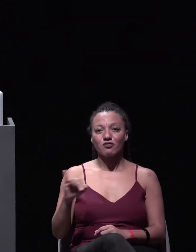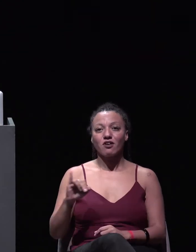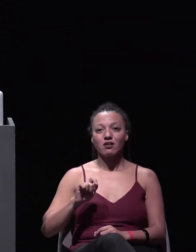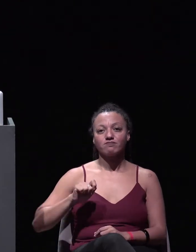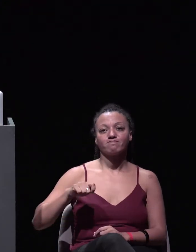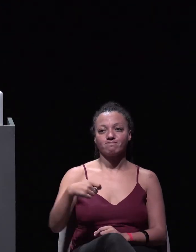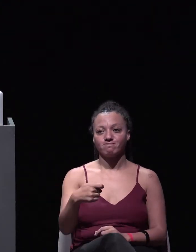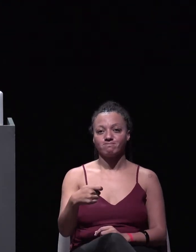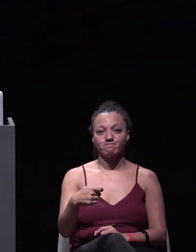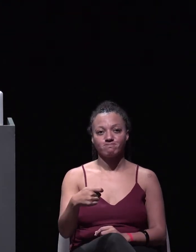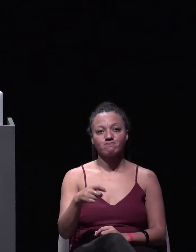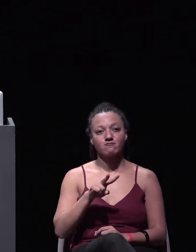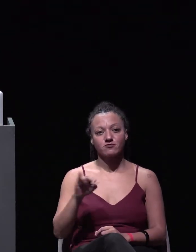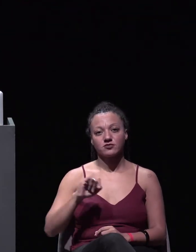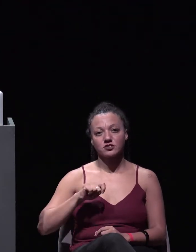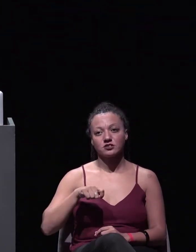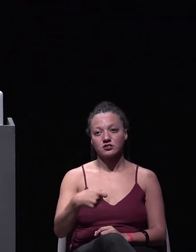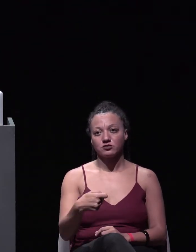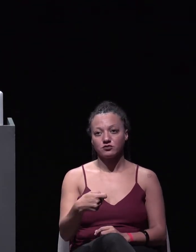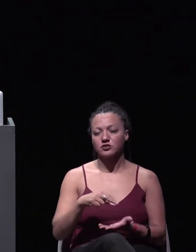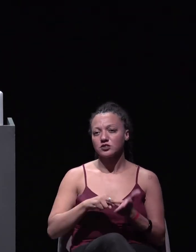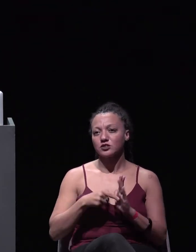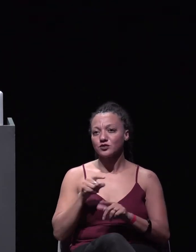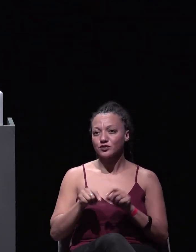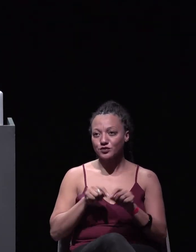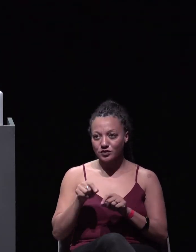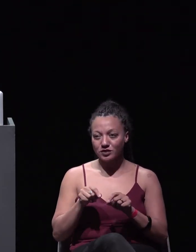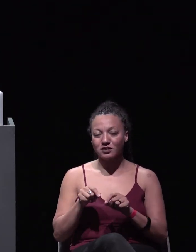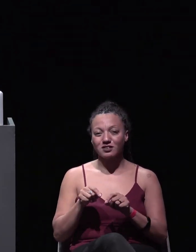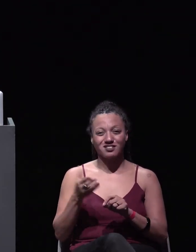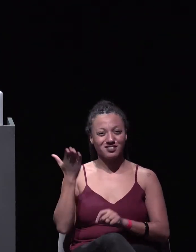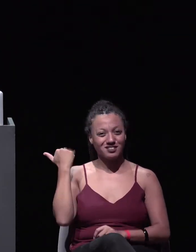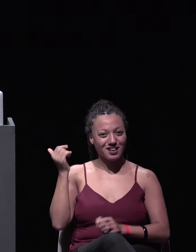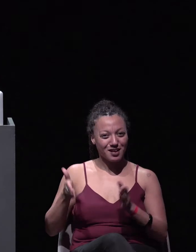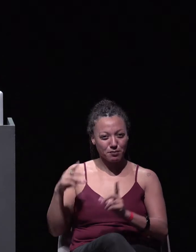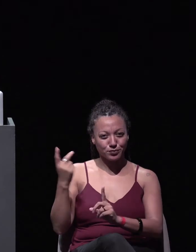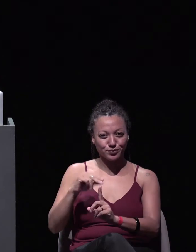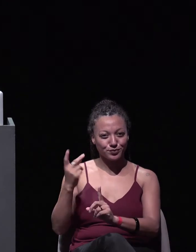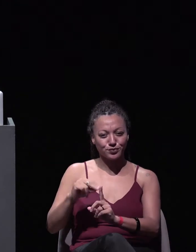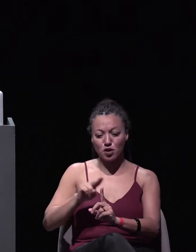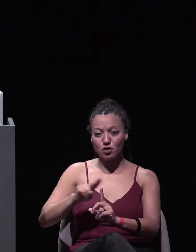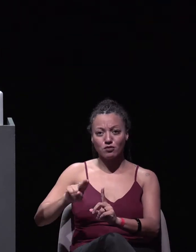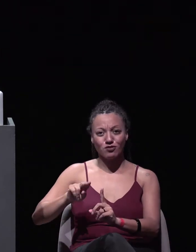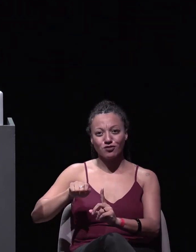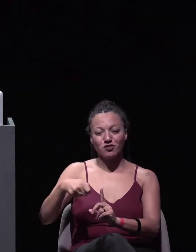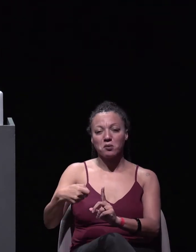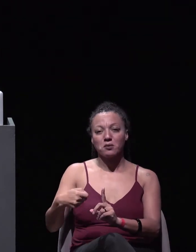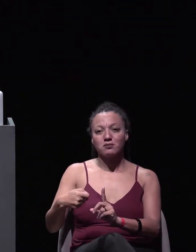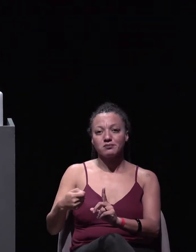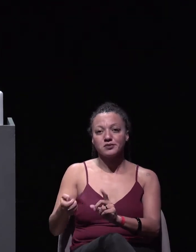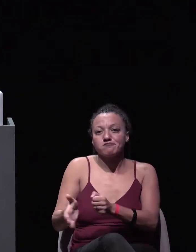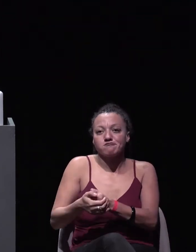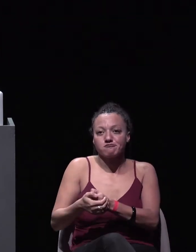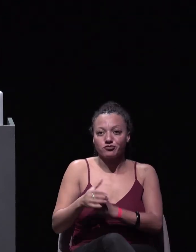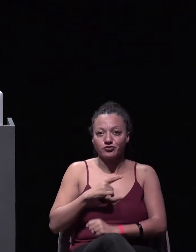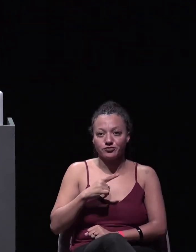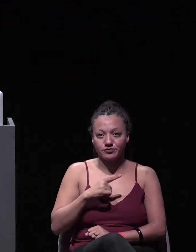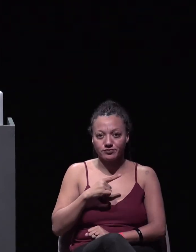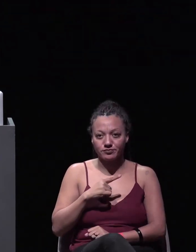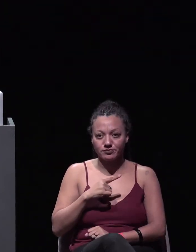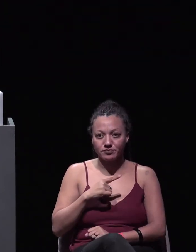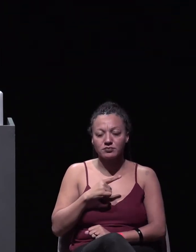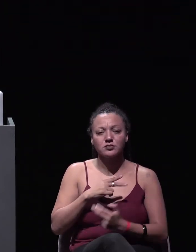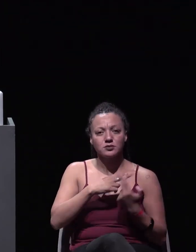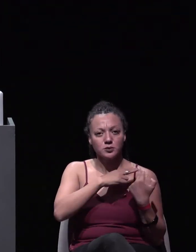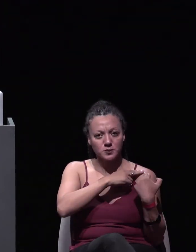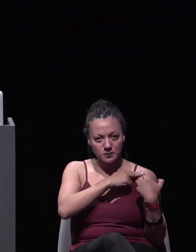deverá ser nomeado, fazendo referência à necessidade de que a atribuição efetiva de responsabilidades sobre